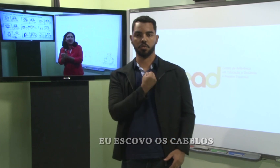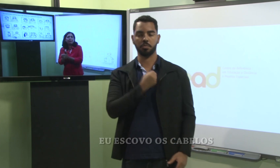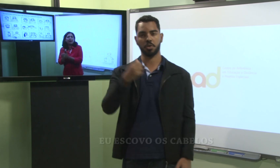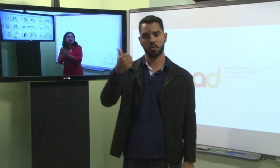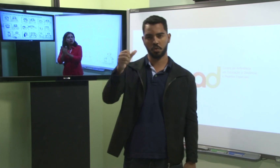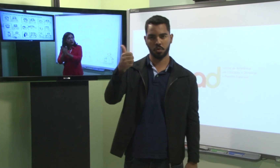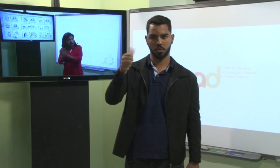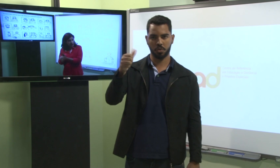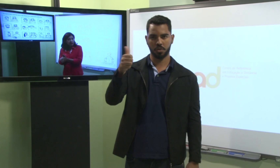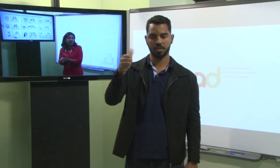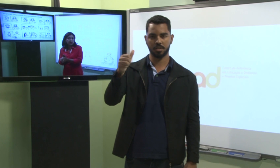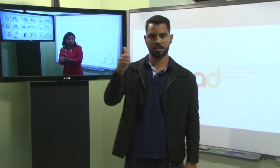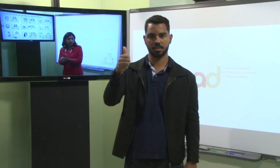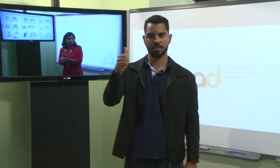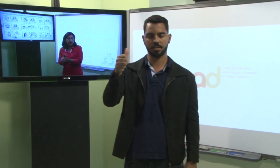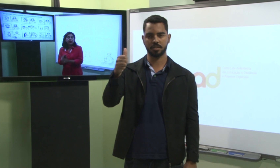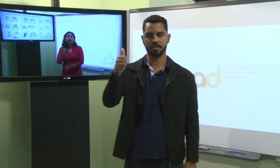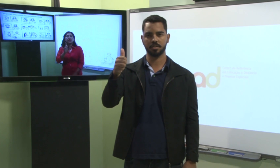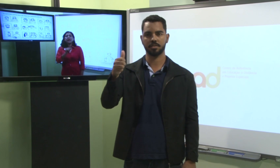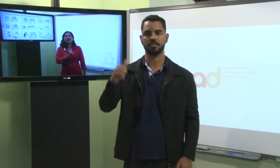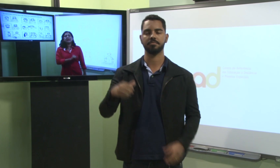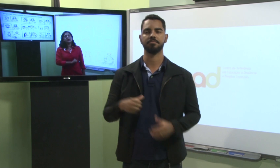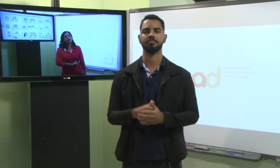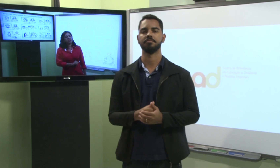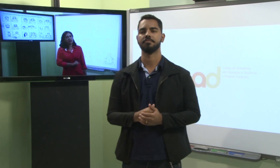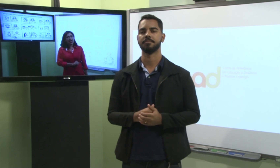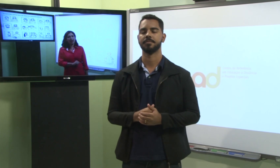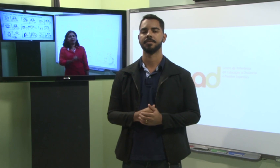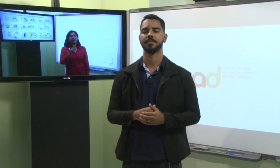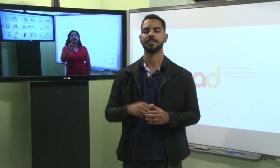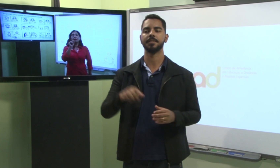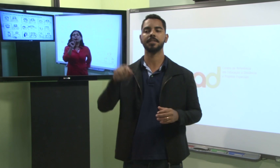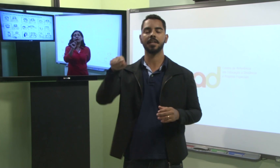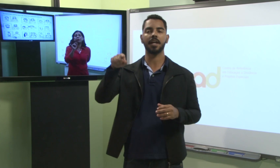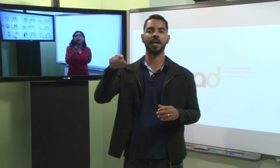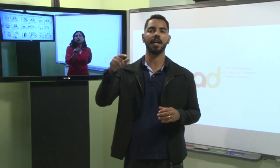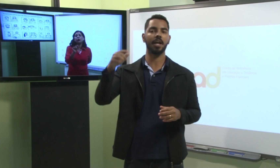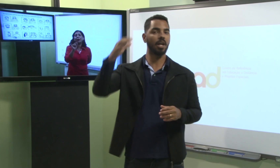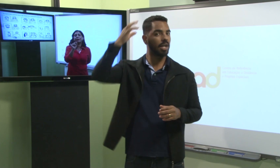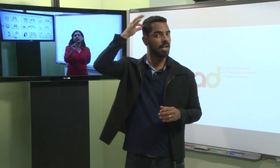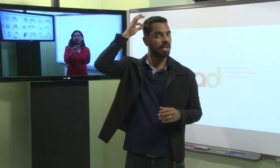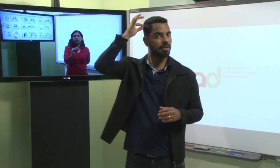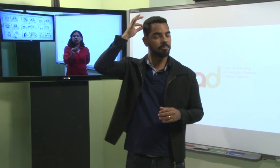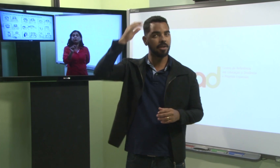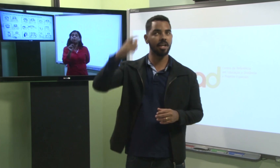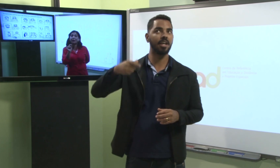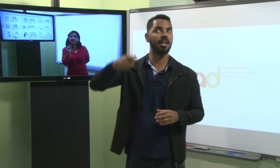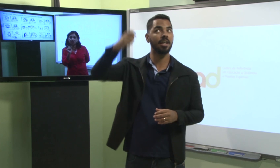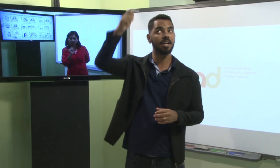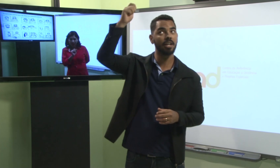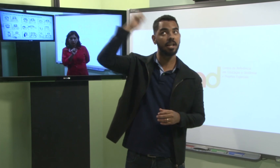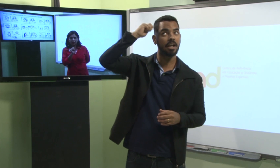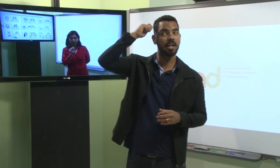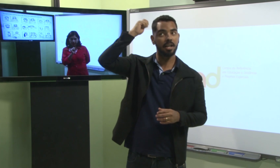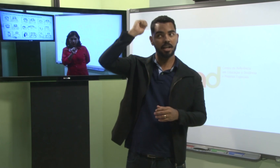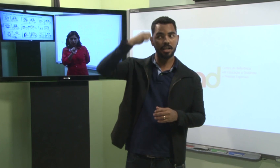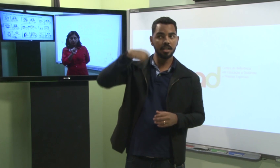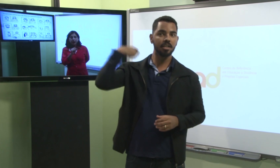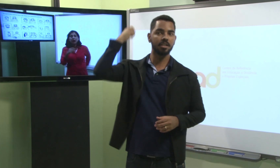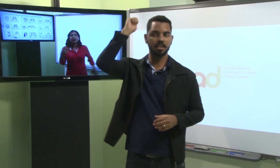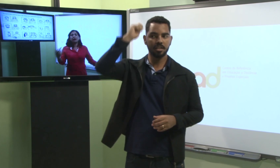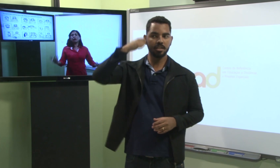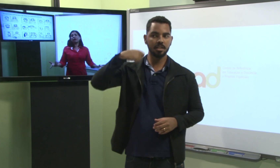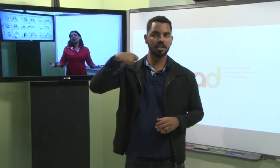dos cabelos do sinalizador. E a ação praticada, movimento repetido de pentear os